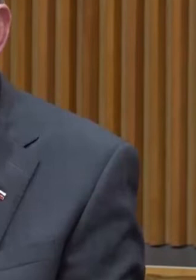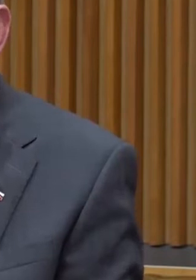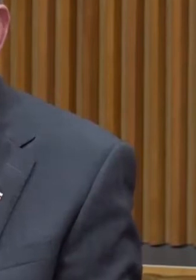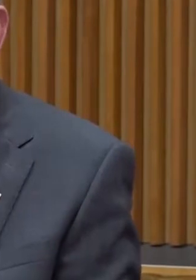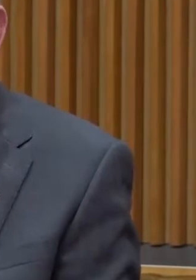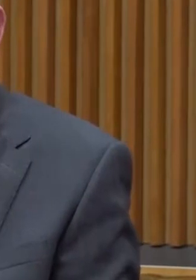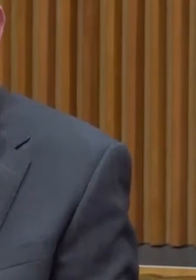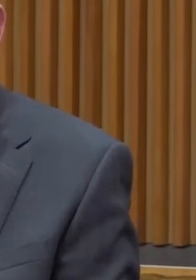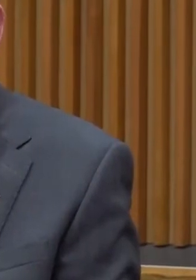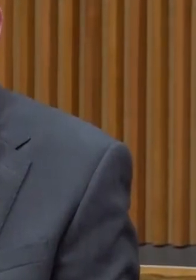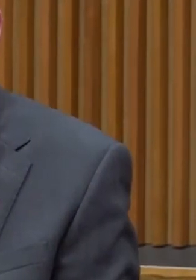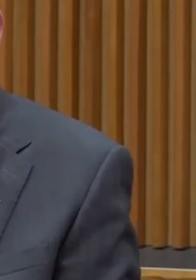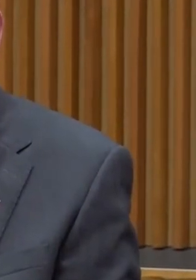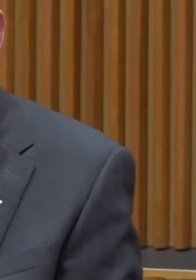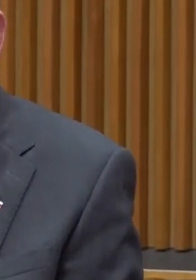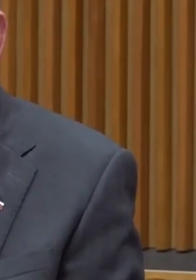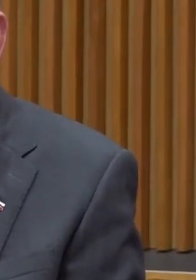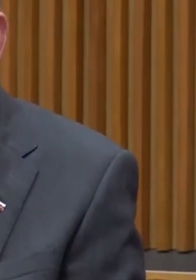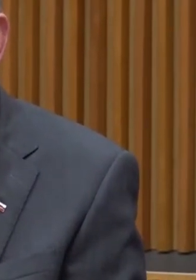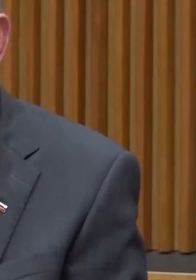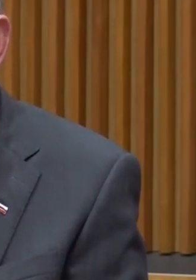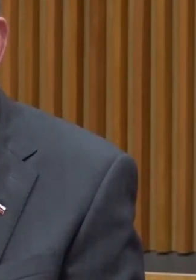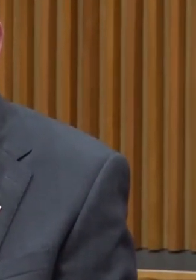Samo, če gum pritisnete.